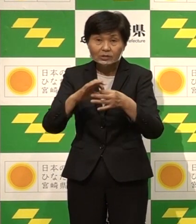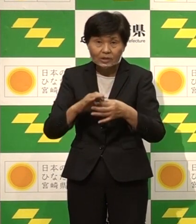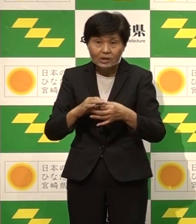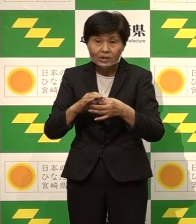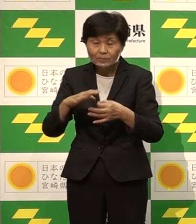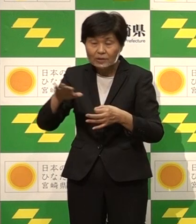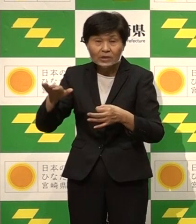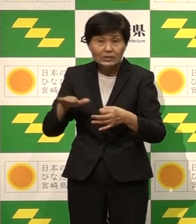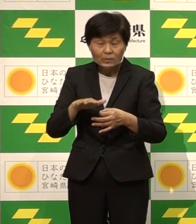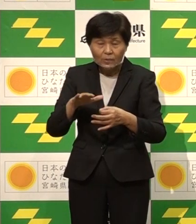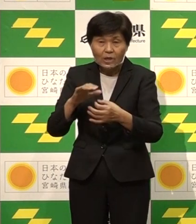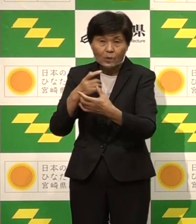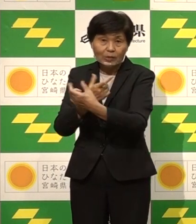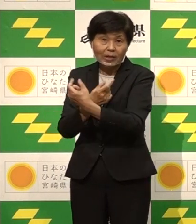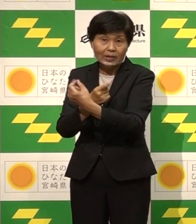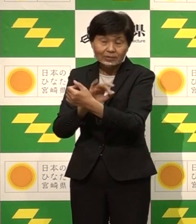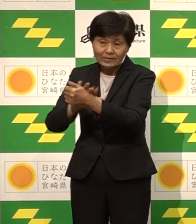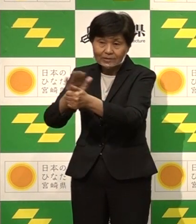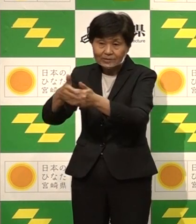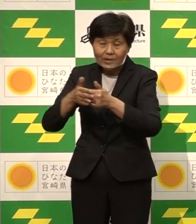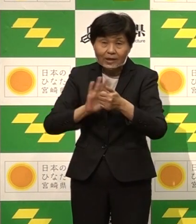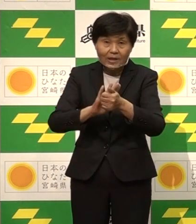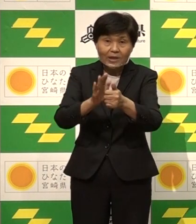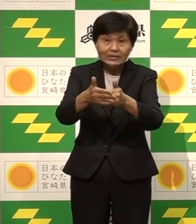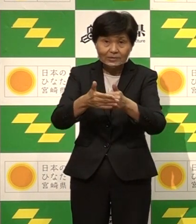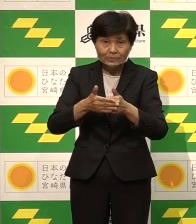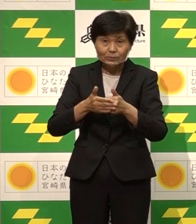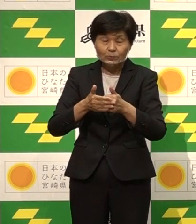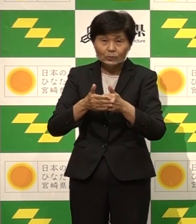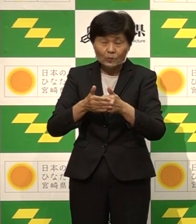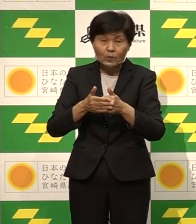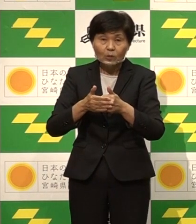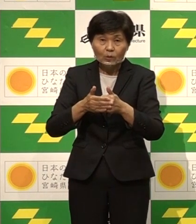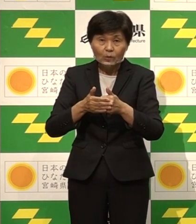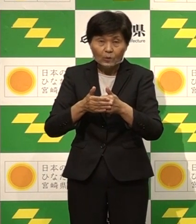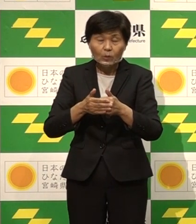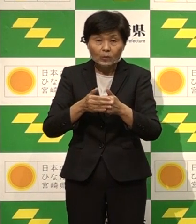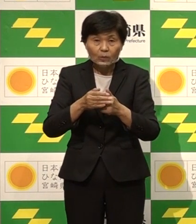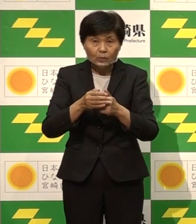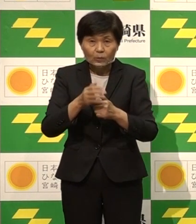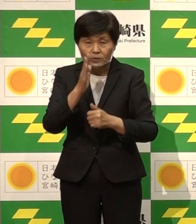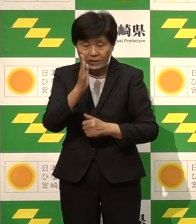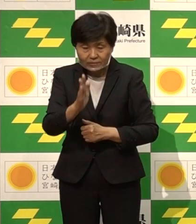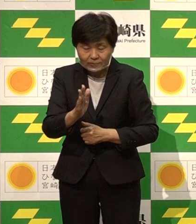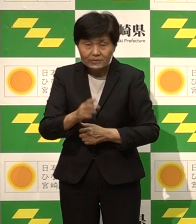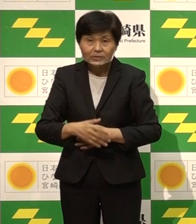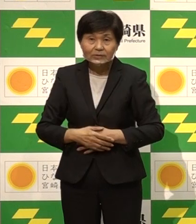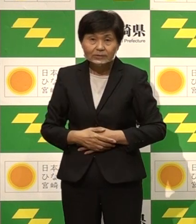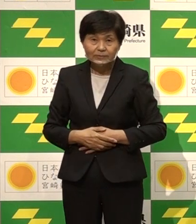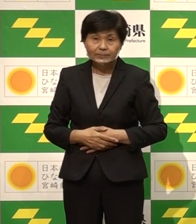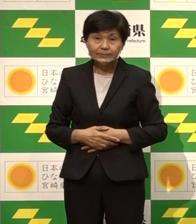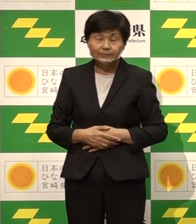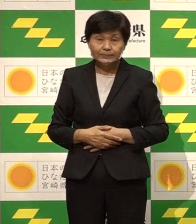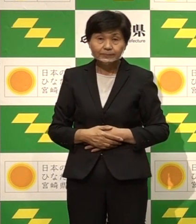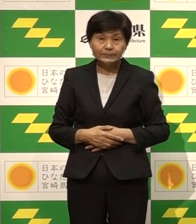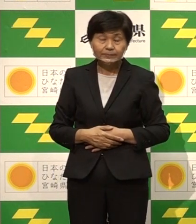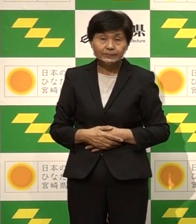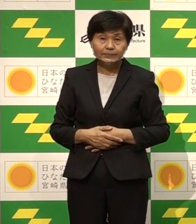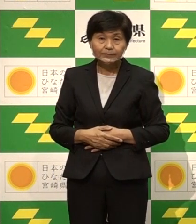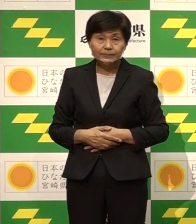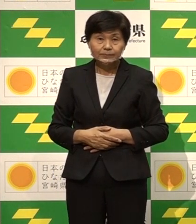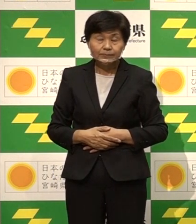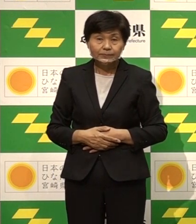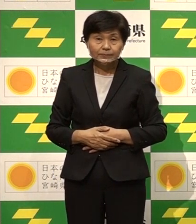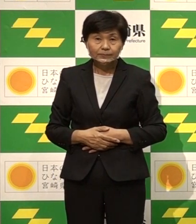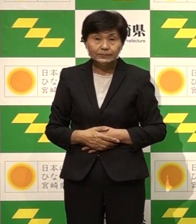け合いのですね、についてもご協力をお願いしたいと考えております。はい、